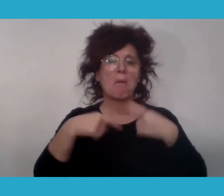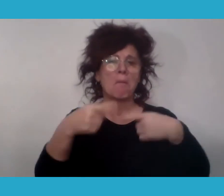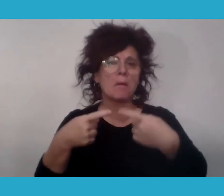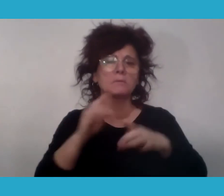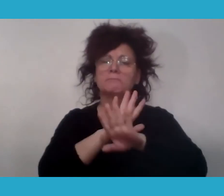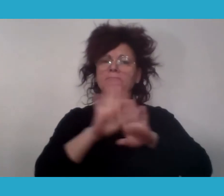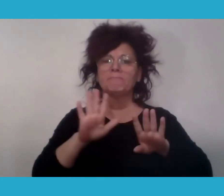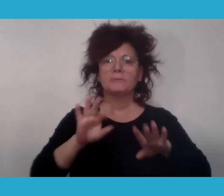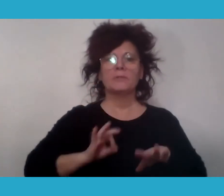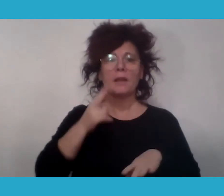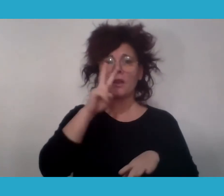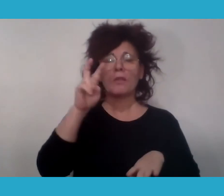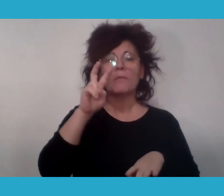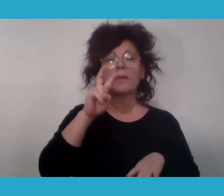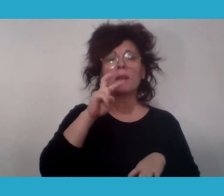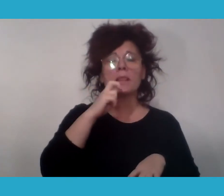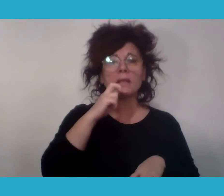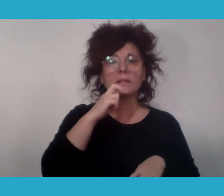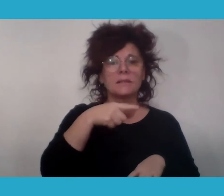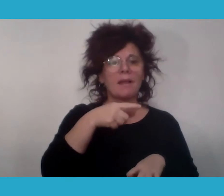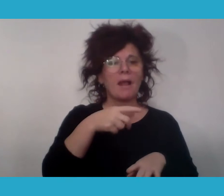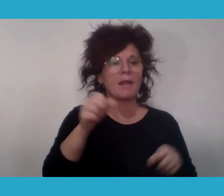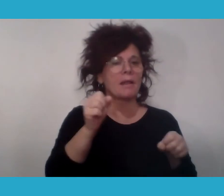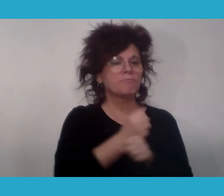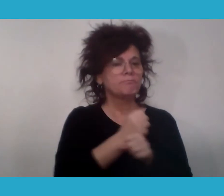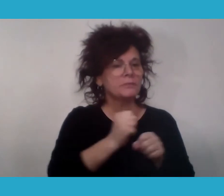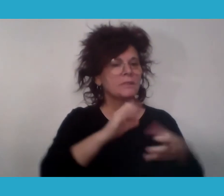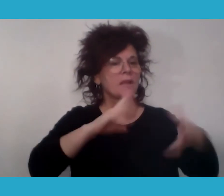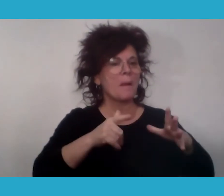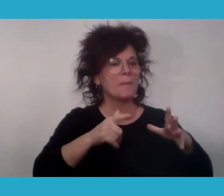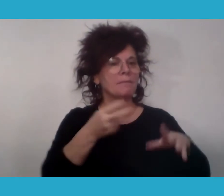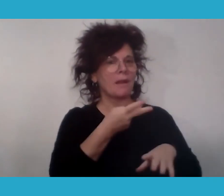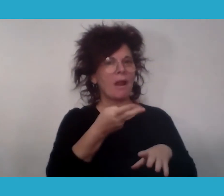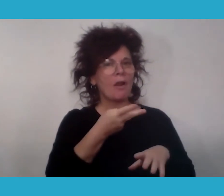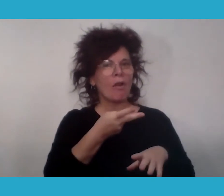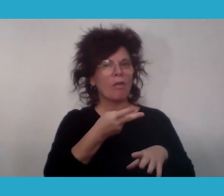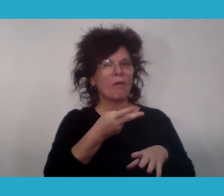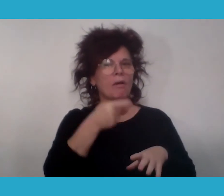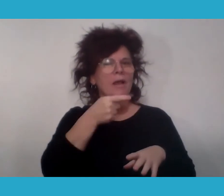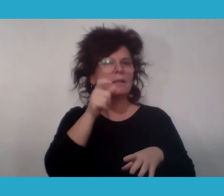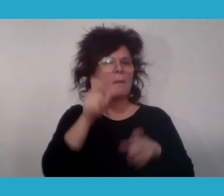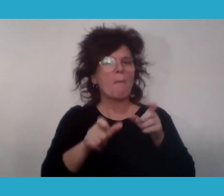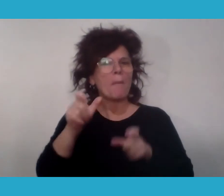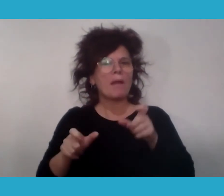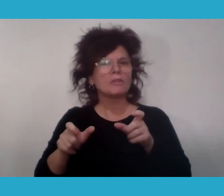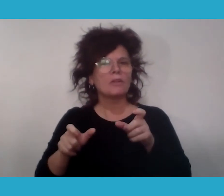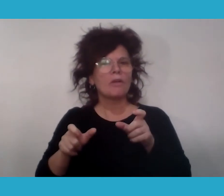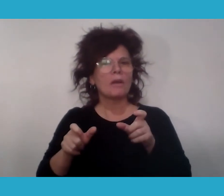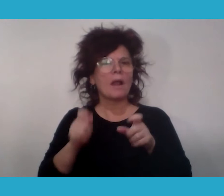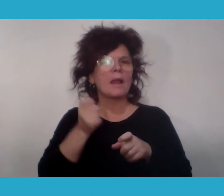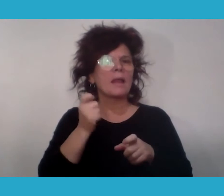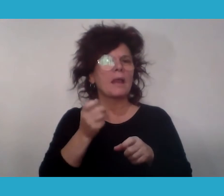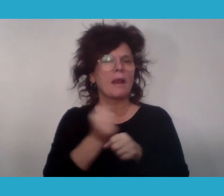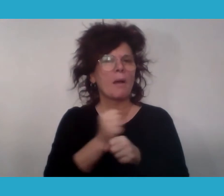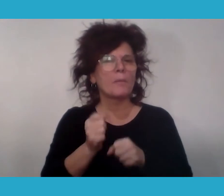En 2017 se le otorgó licencia ambiental a ese tramo y al puente José Manuel de la Sota. Entiende que son los mismos funcionarios que ahora están aquí